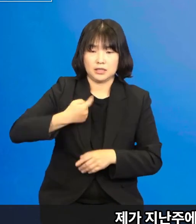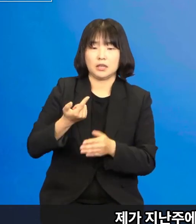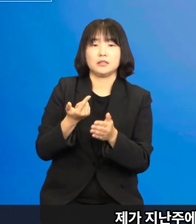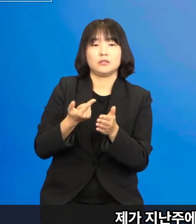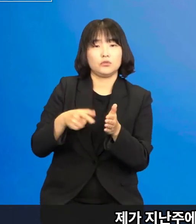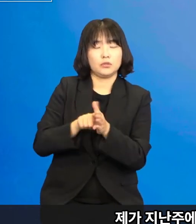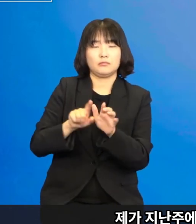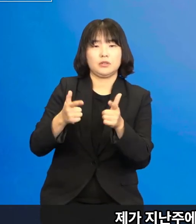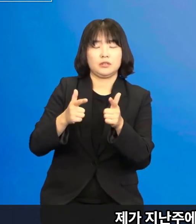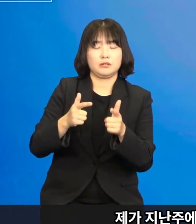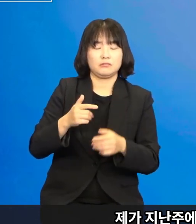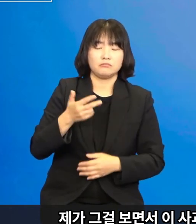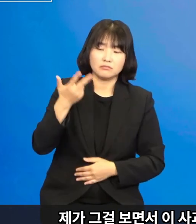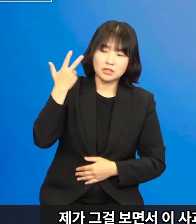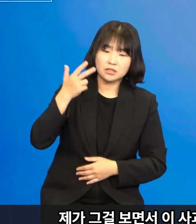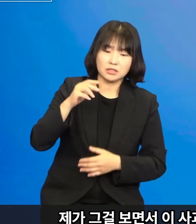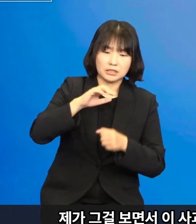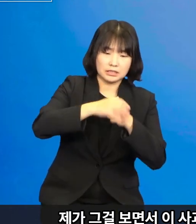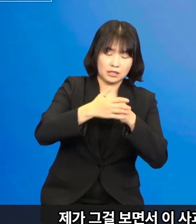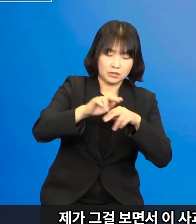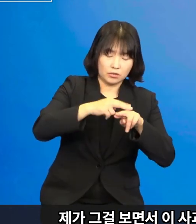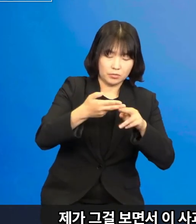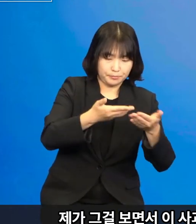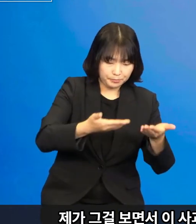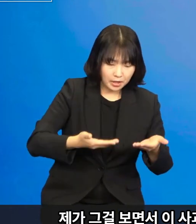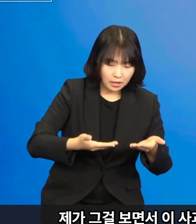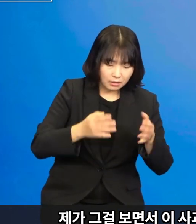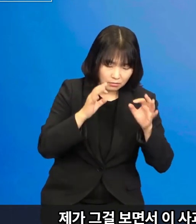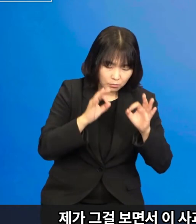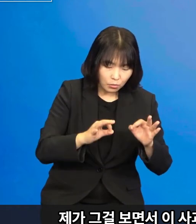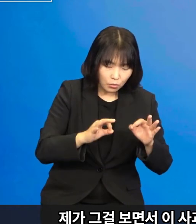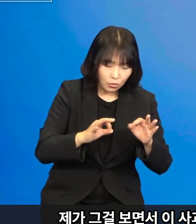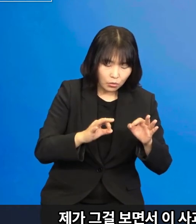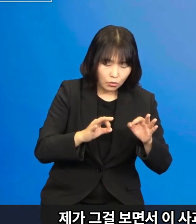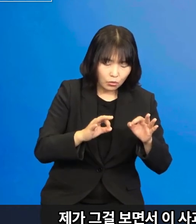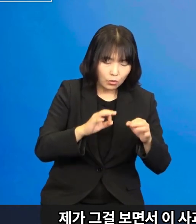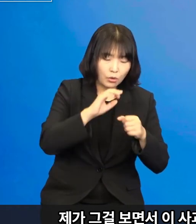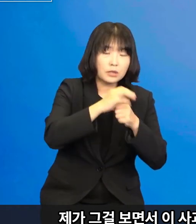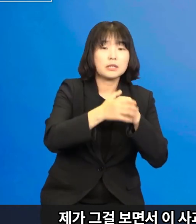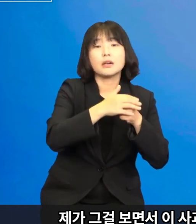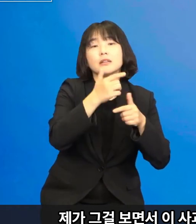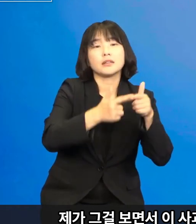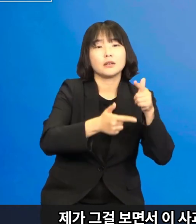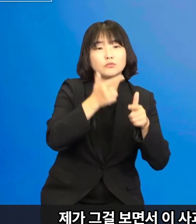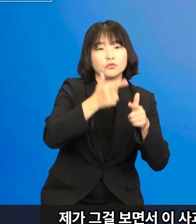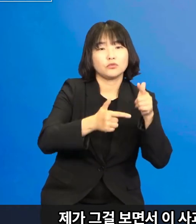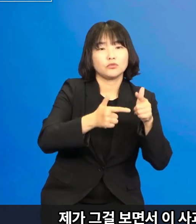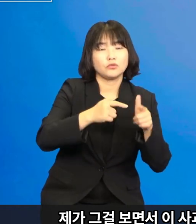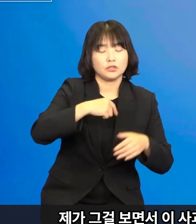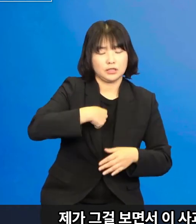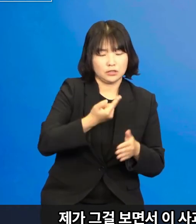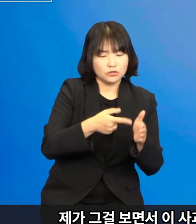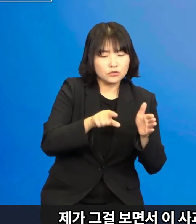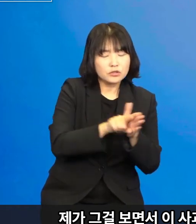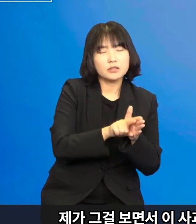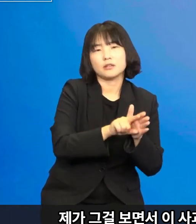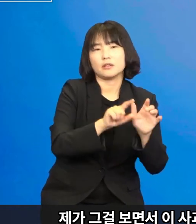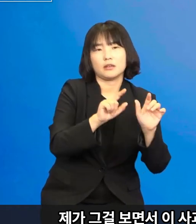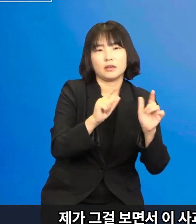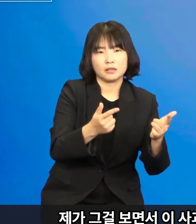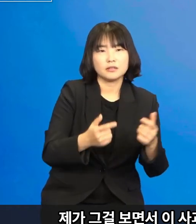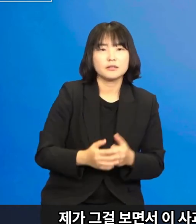사과 선물을 받았어요. 제가 그걸 보면서 이 사과 나무가 자신을 위해서가 아니라